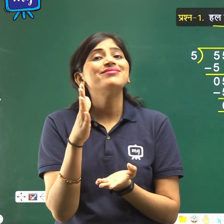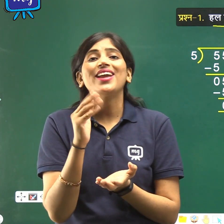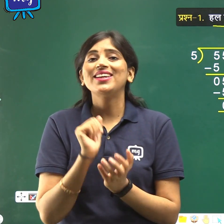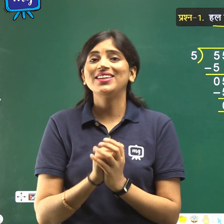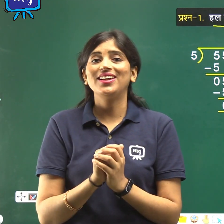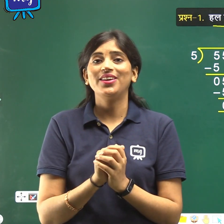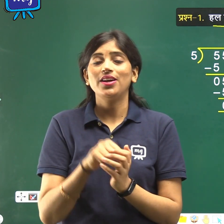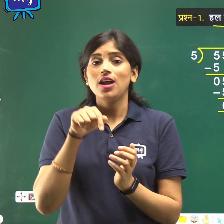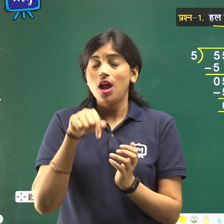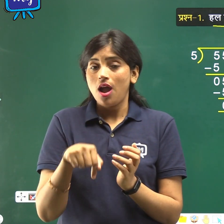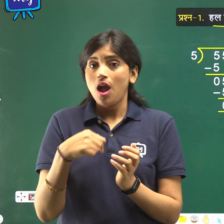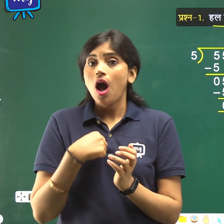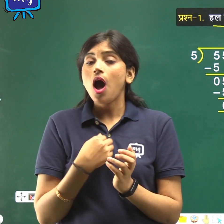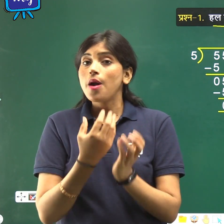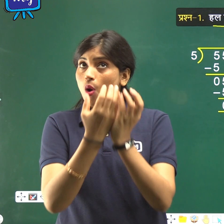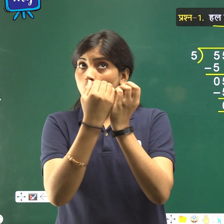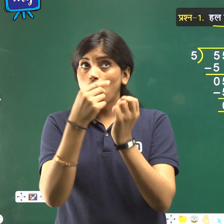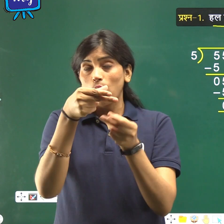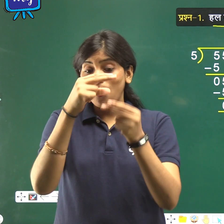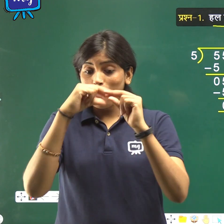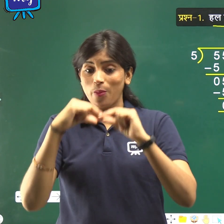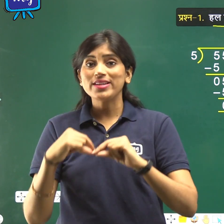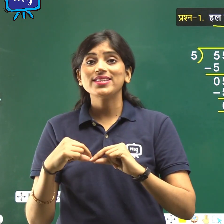नहीं, हमने लिए ऊपर से